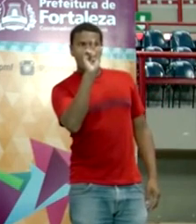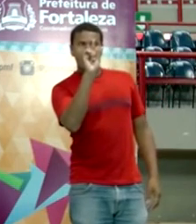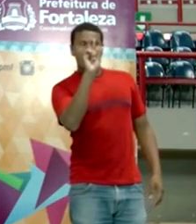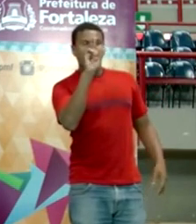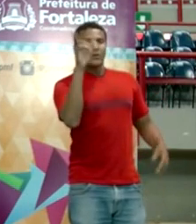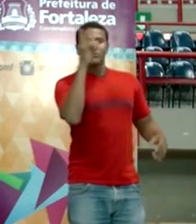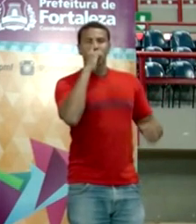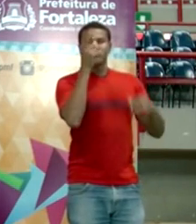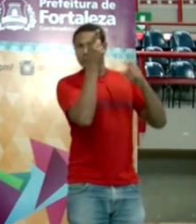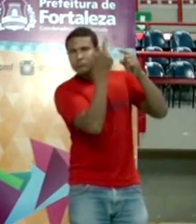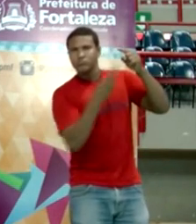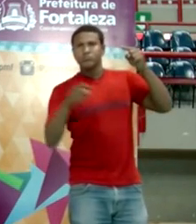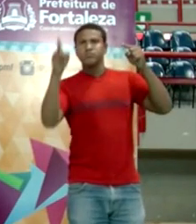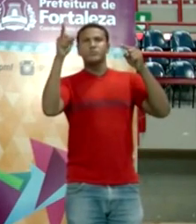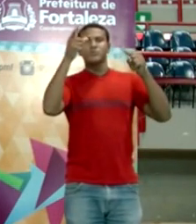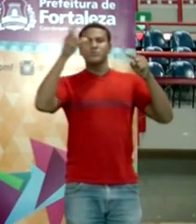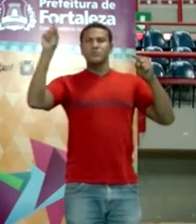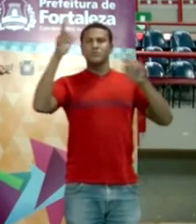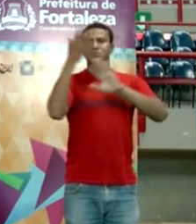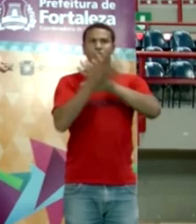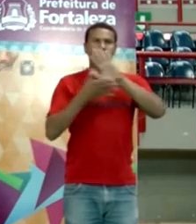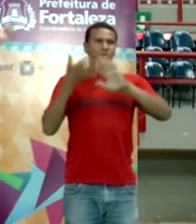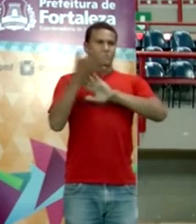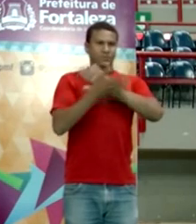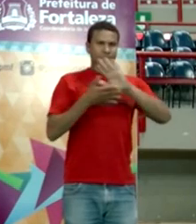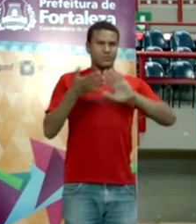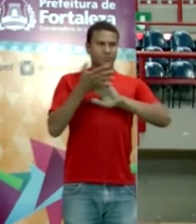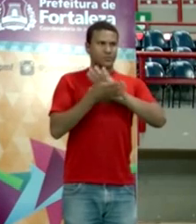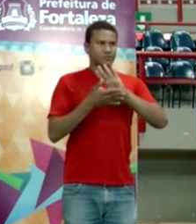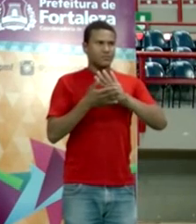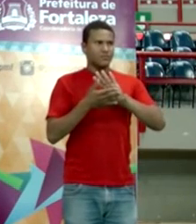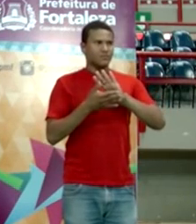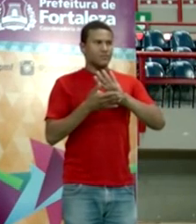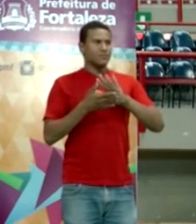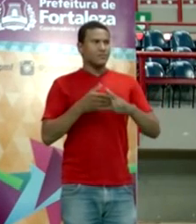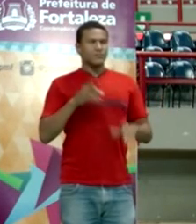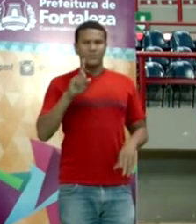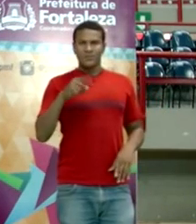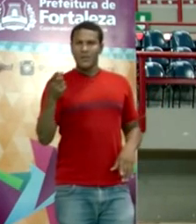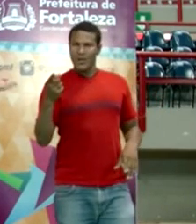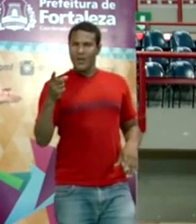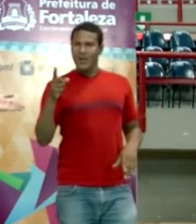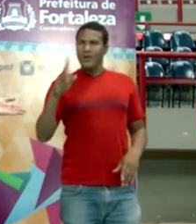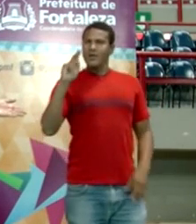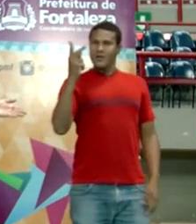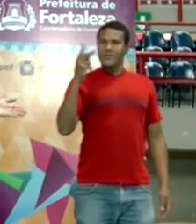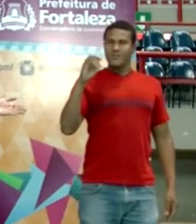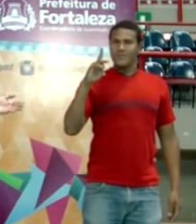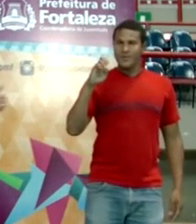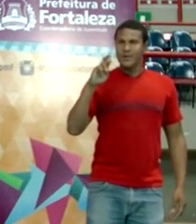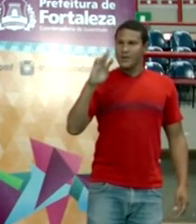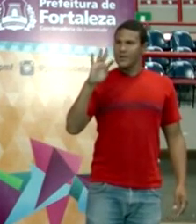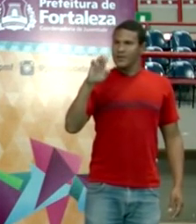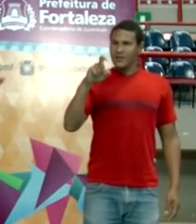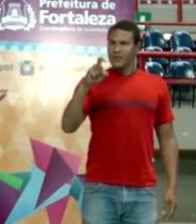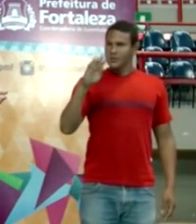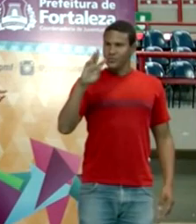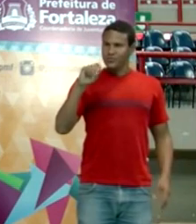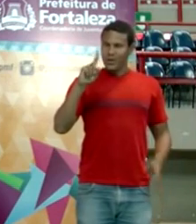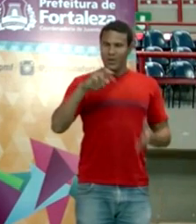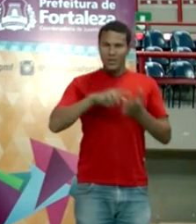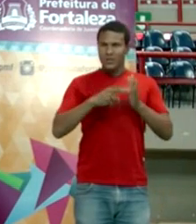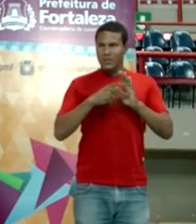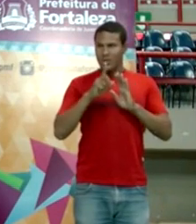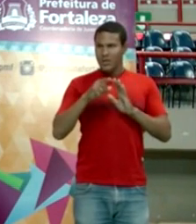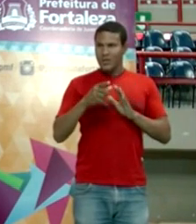ali encaminha você para outro texto. Pronto, seja bem-vindo ao hipertexto. Isso é um